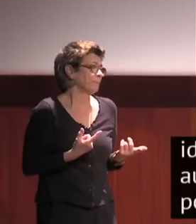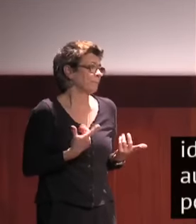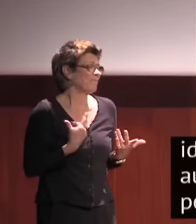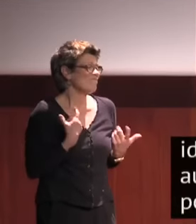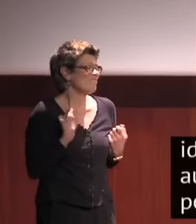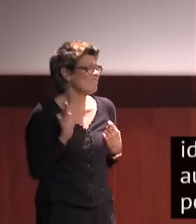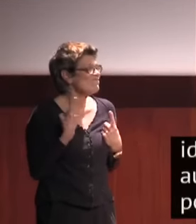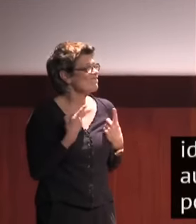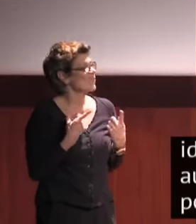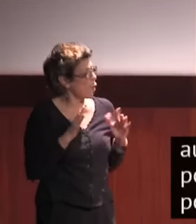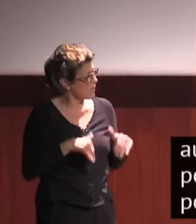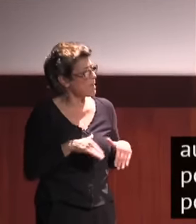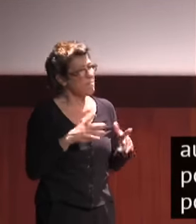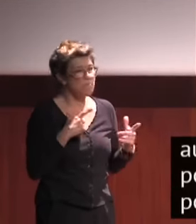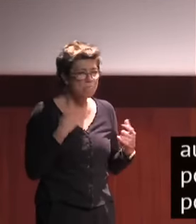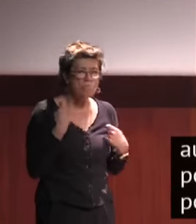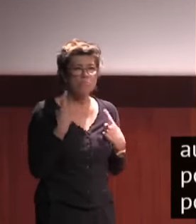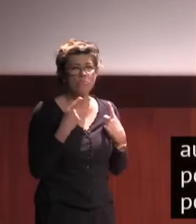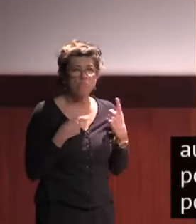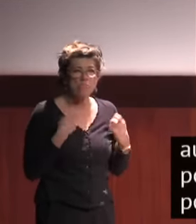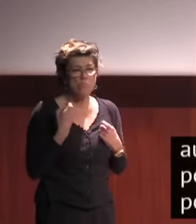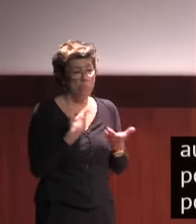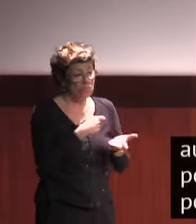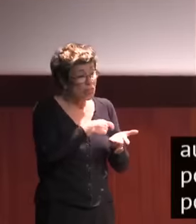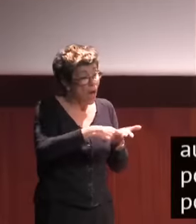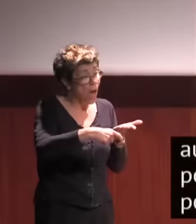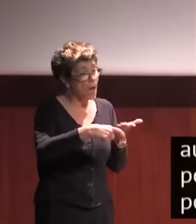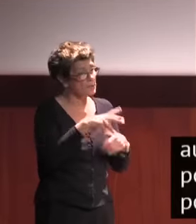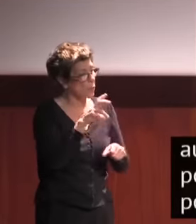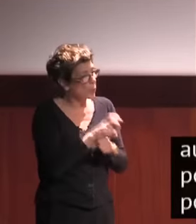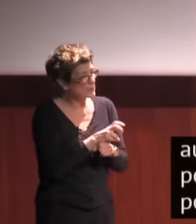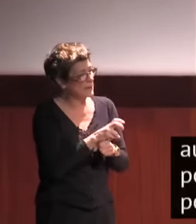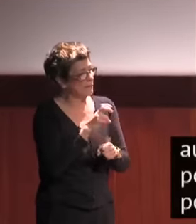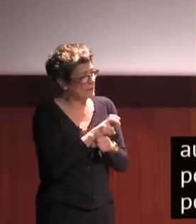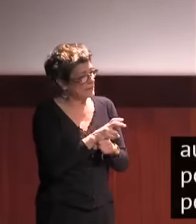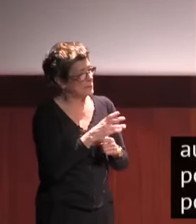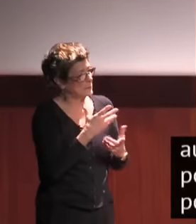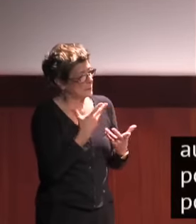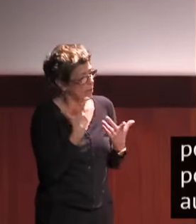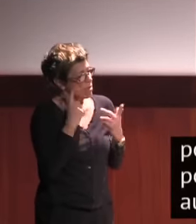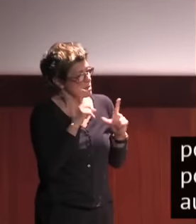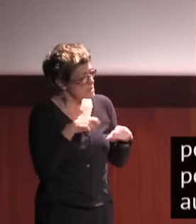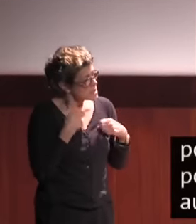beaucoup la question de la trace. La conservation, c'est aussi la trace.